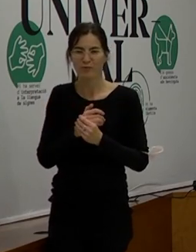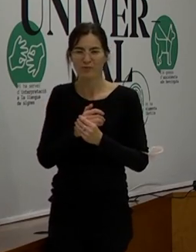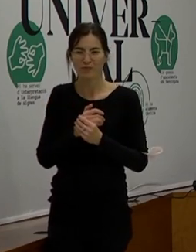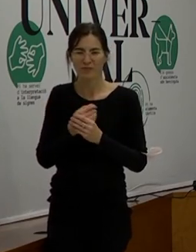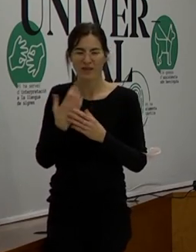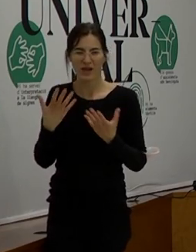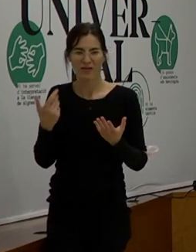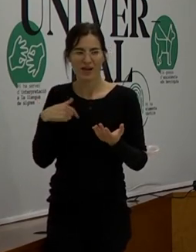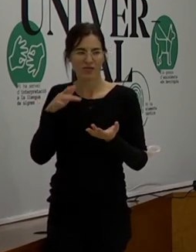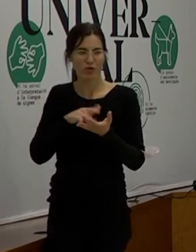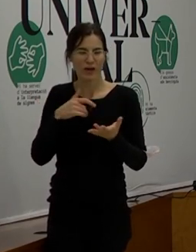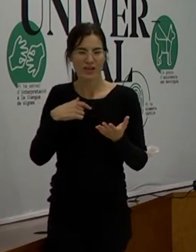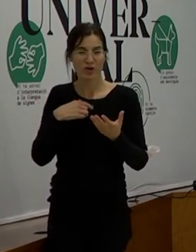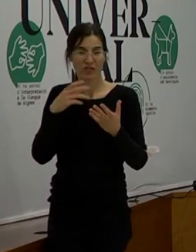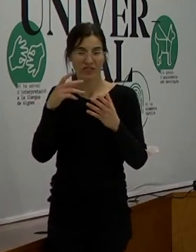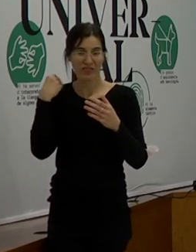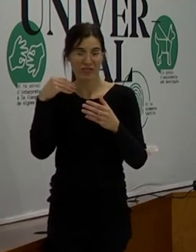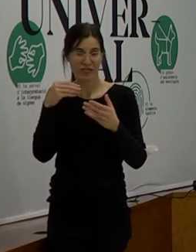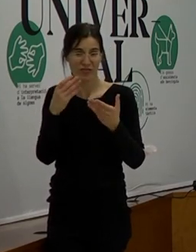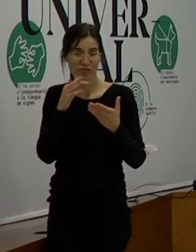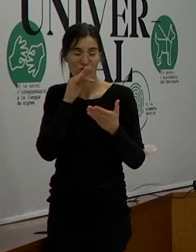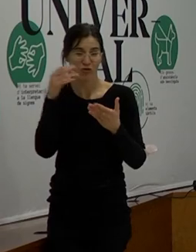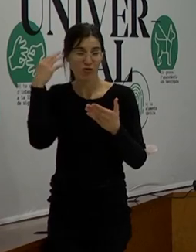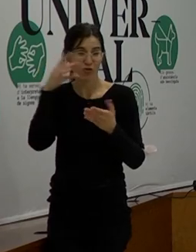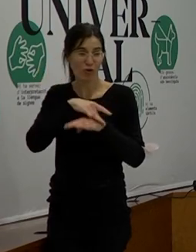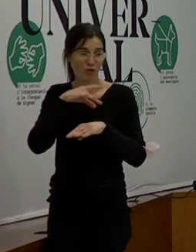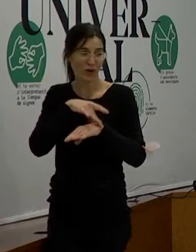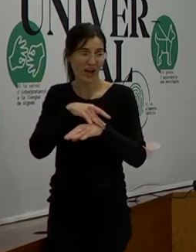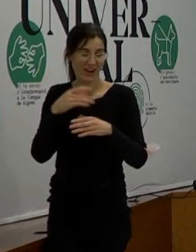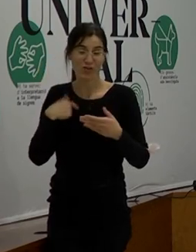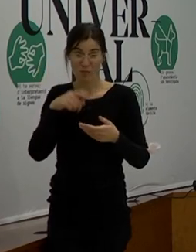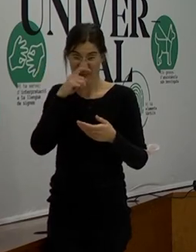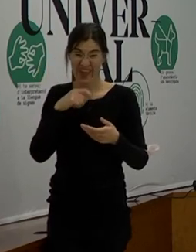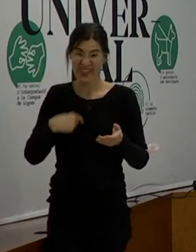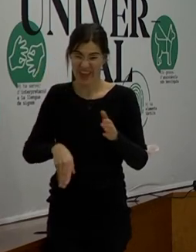Yo estoy fent la tesis doctoral de això. Encara a la meva edat estic fent la tesis doctoral.